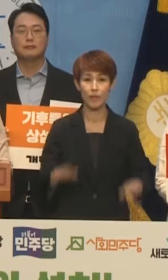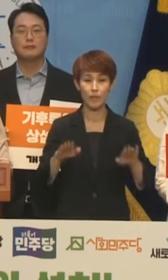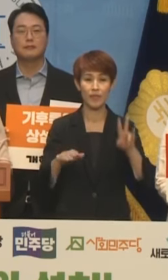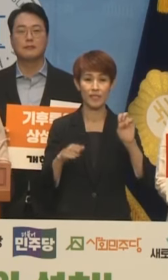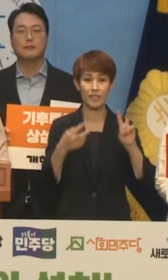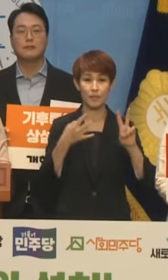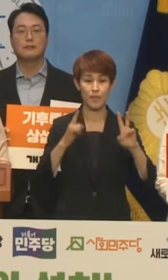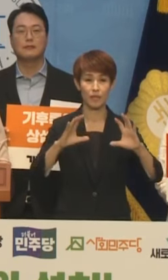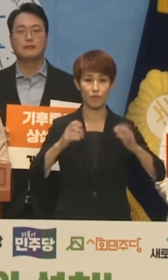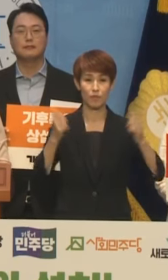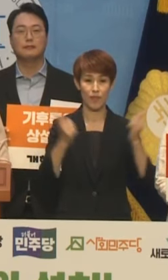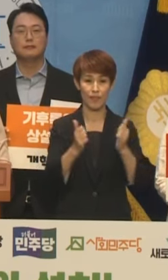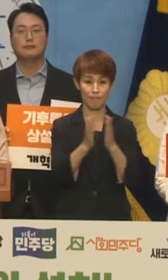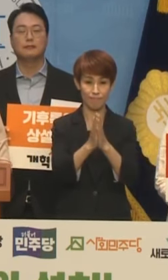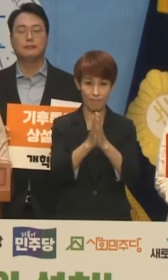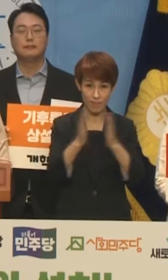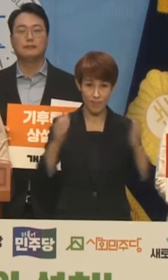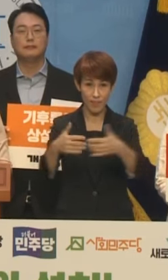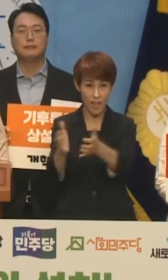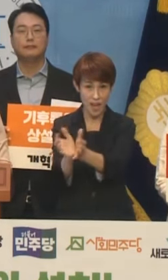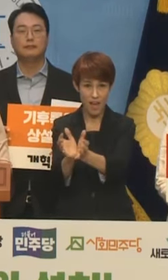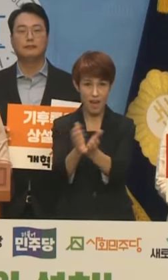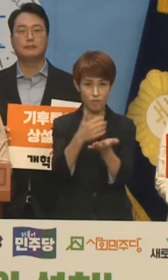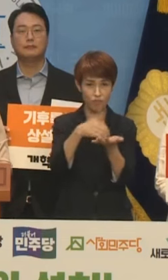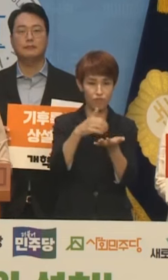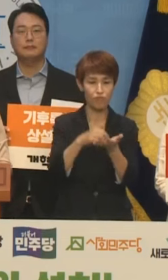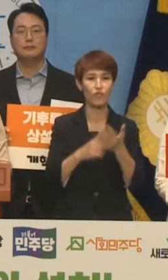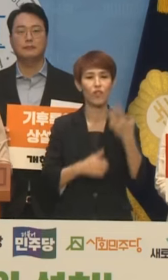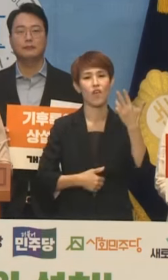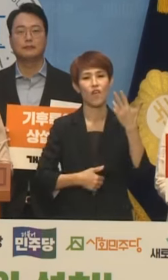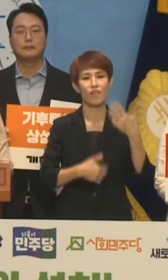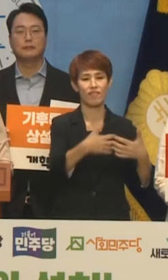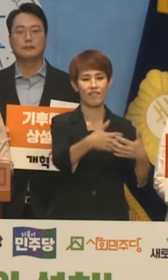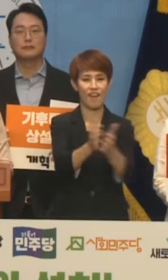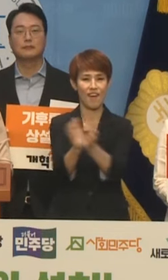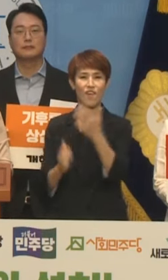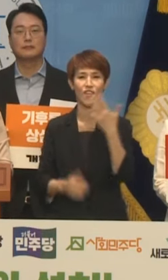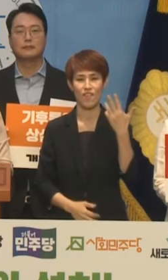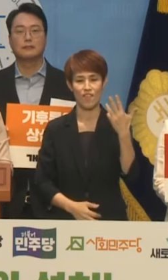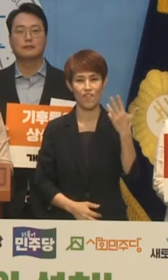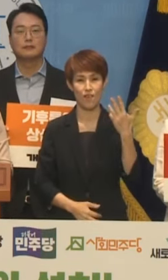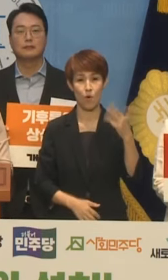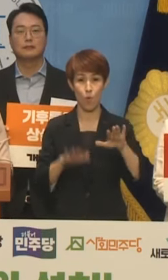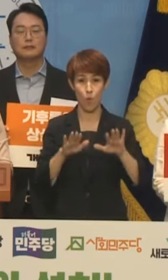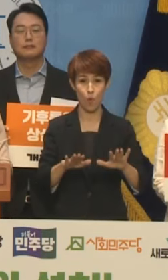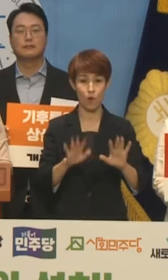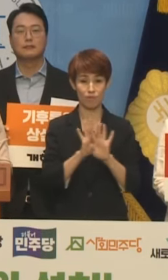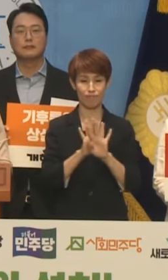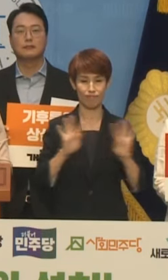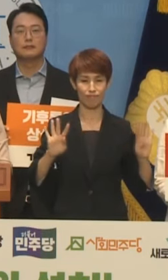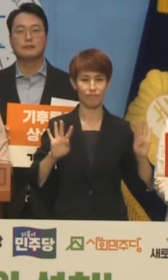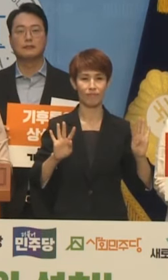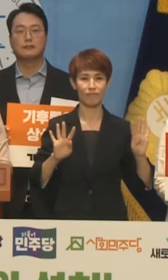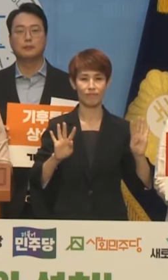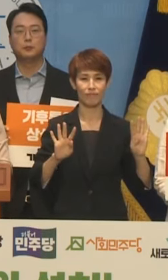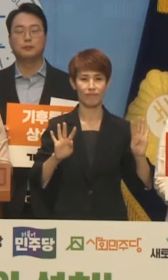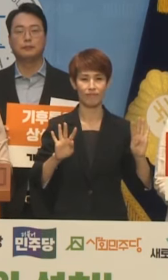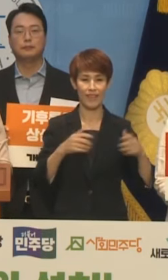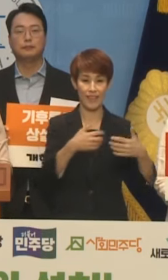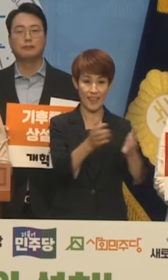국회에 입성한 정당은 총 8개 정당입니다. 오늘 이 자리에는 8개 원내